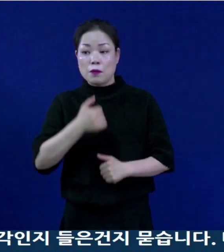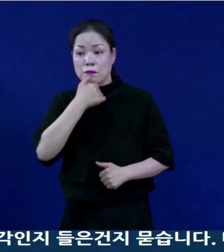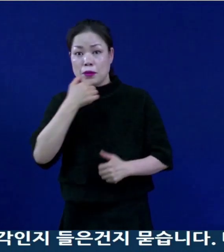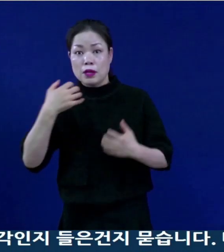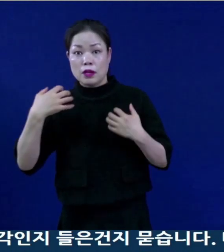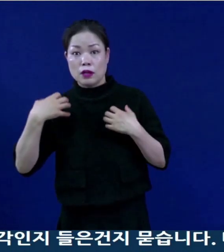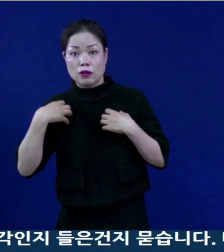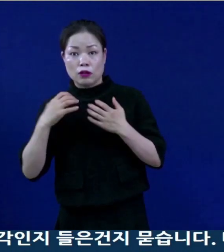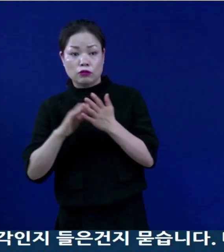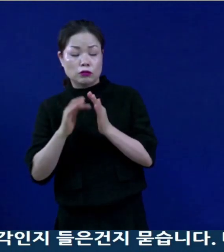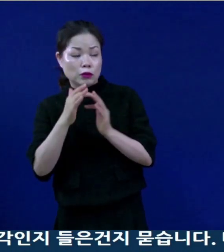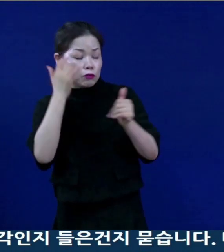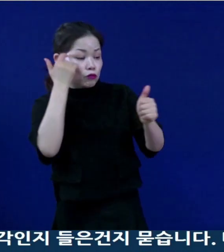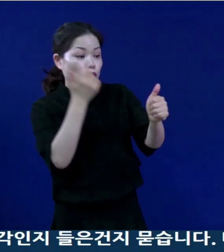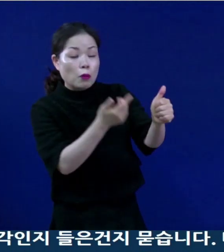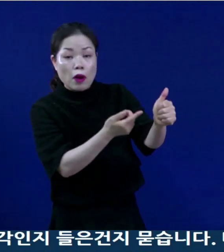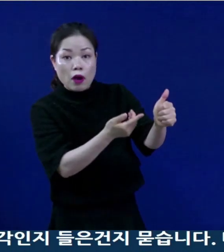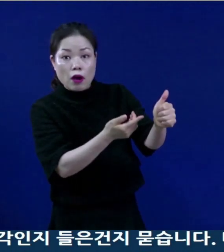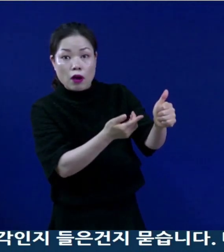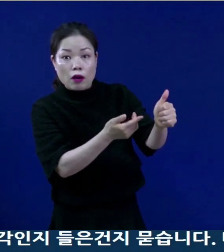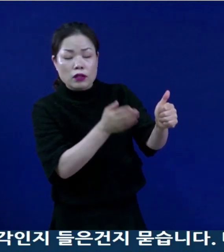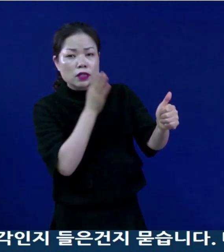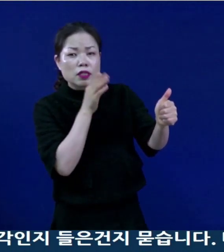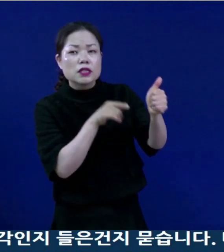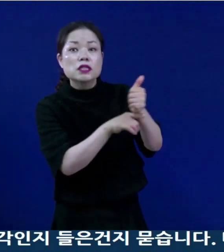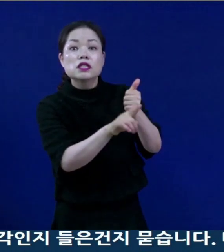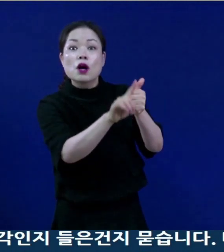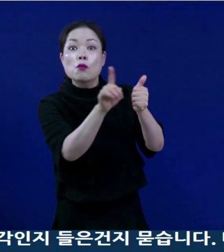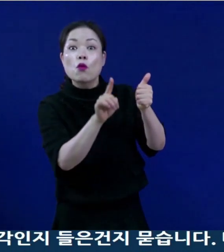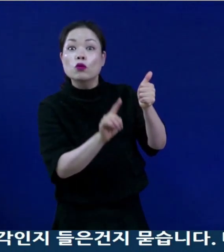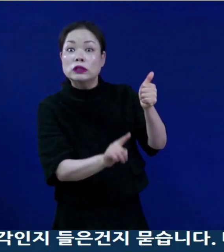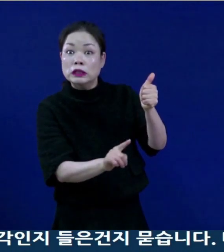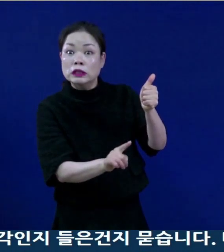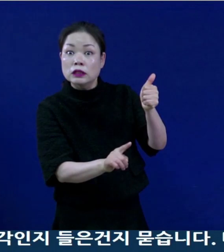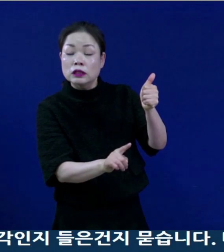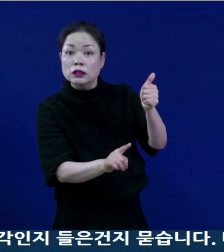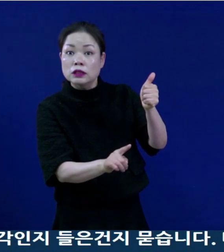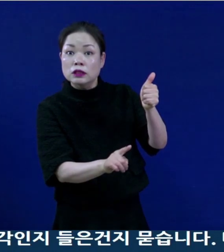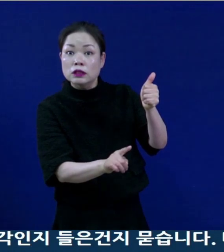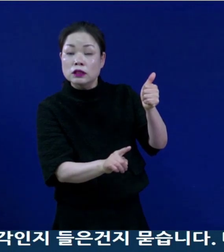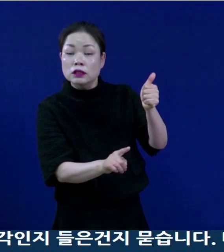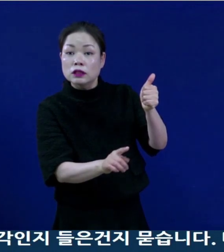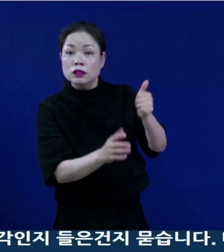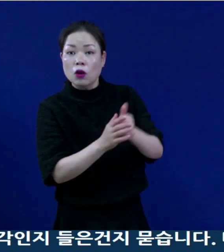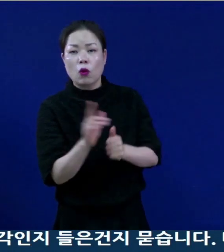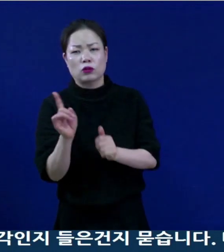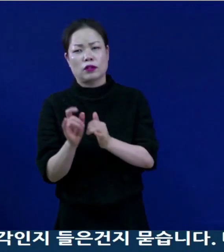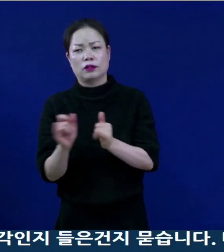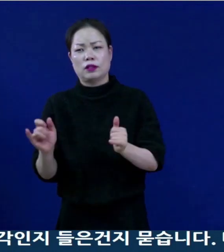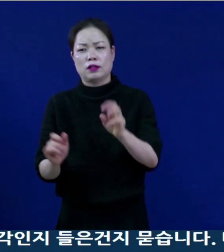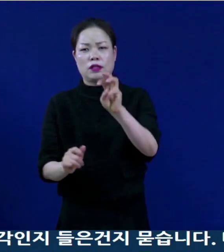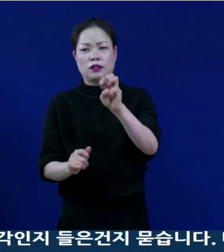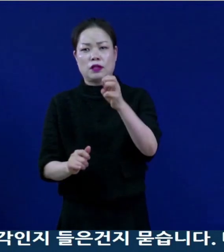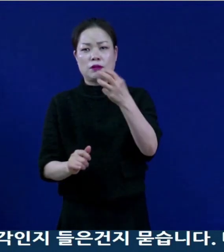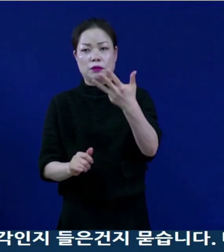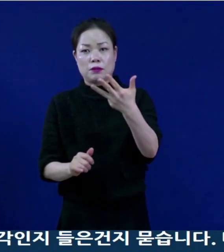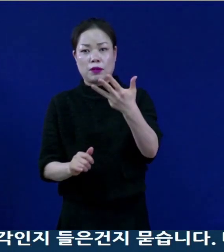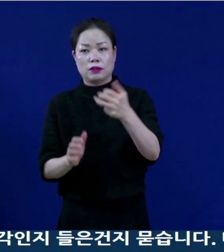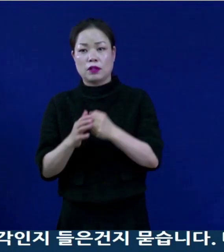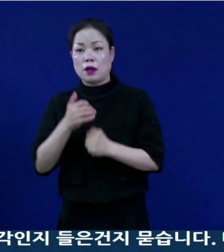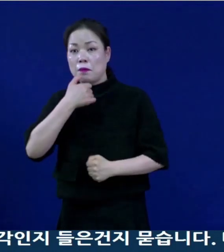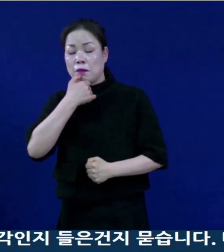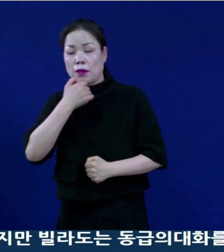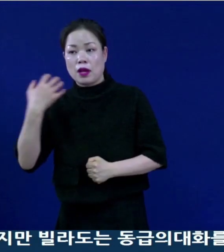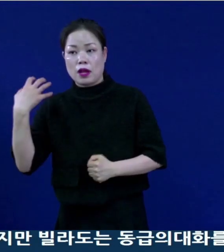빌라도가 예수님한테 물어봐. 진리가 뭐니? 라고 물어봅니다. 물론 어떤 분들은 38절에 빌라도가 이르되